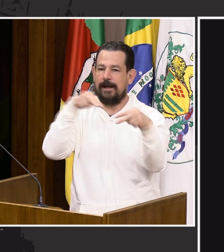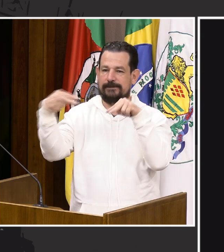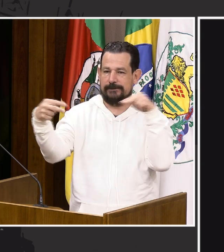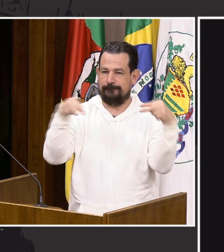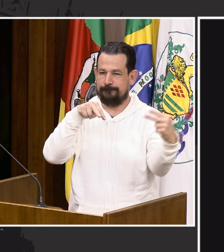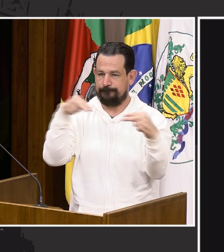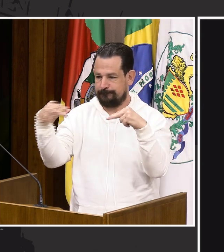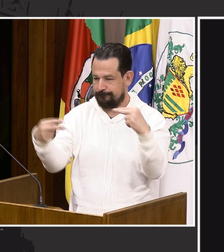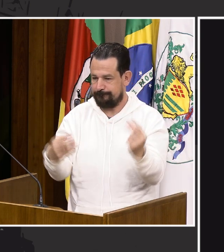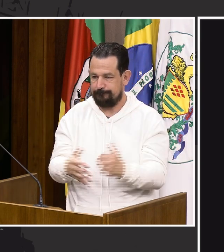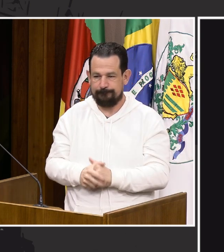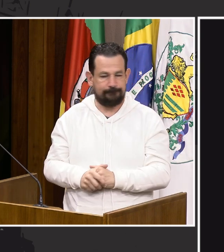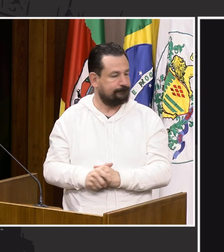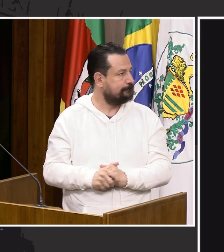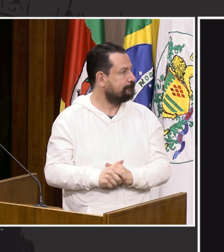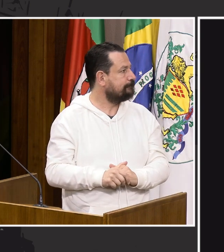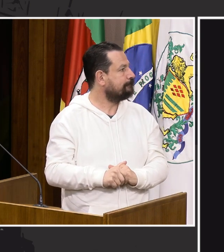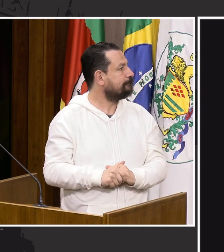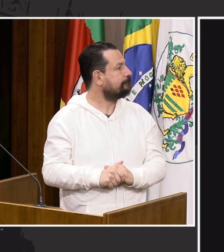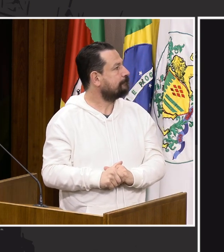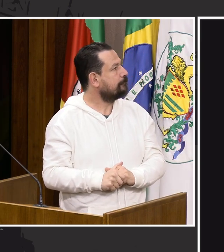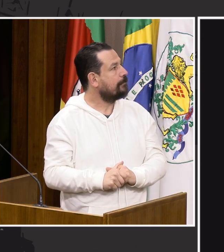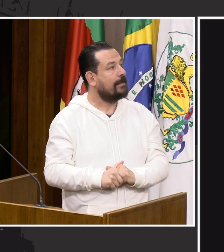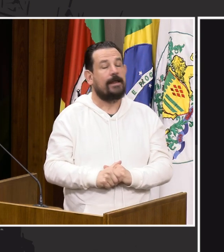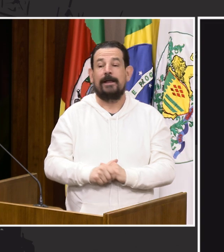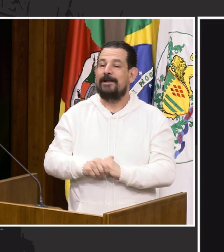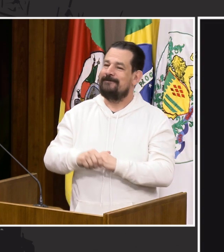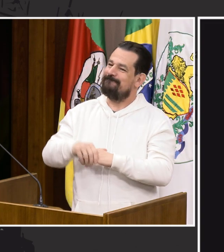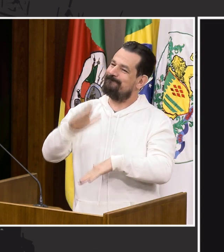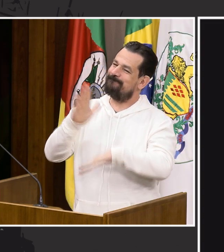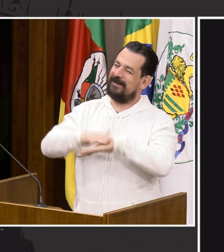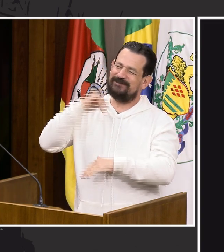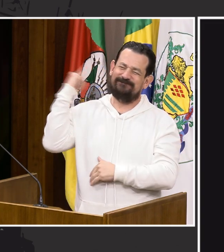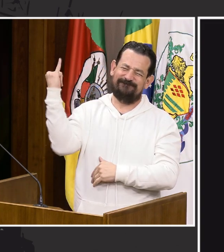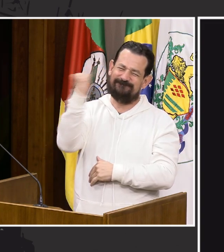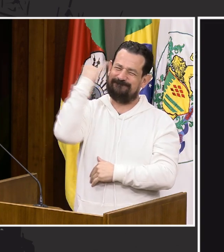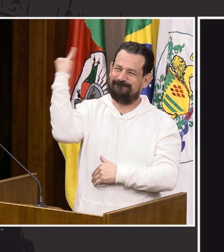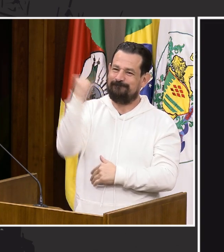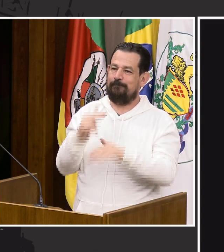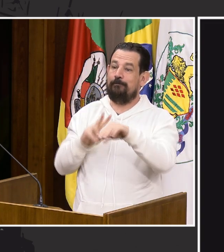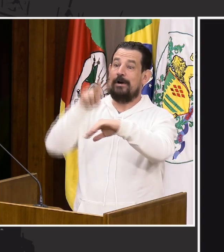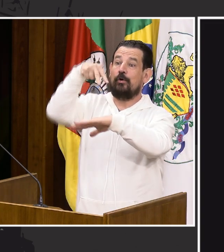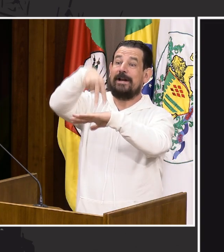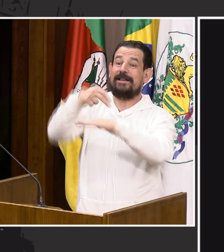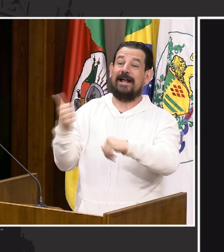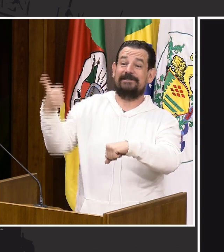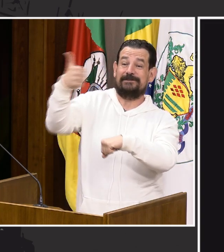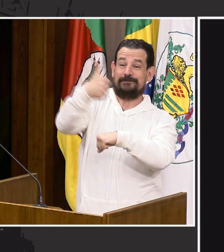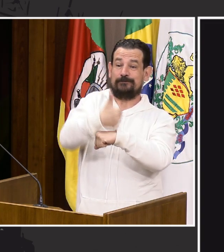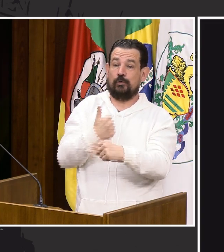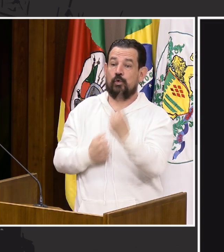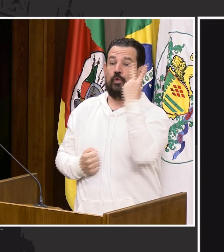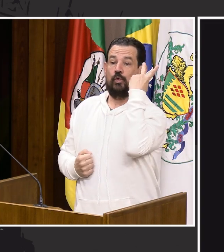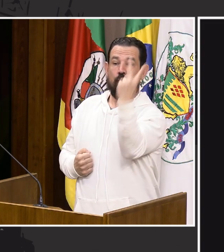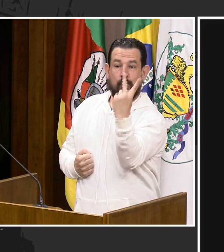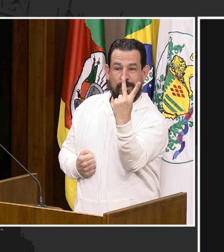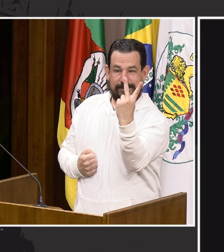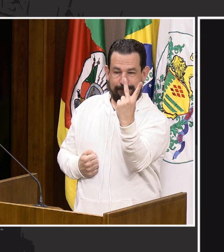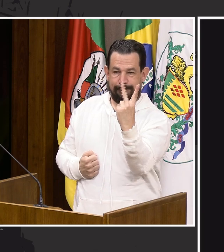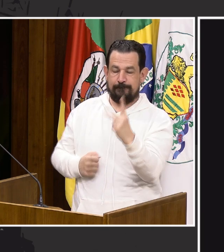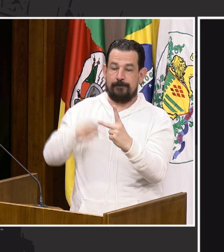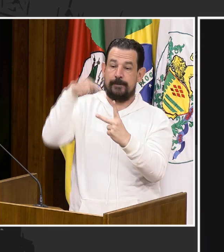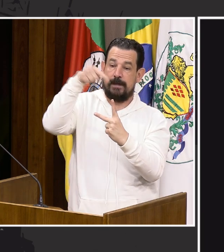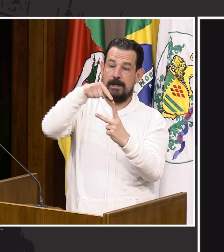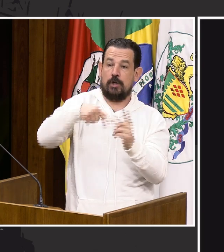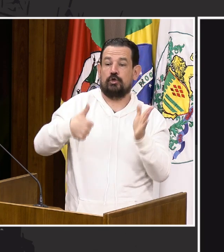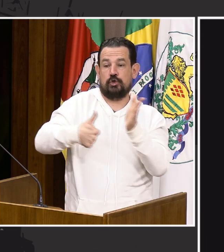para melhor visibilidade, então, da EAI e mais a Sociedade de Surdos também. Esse protagonismo,